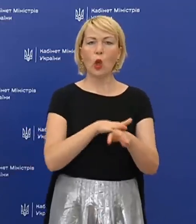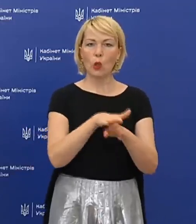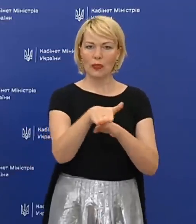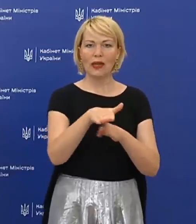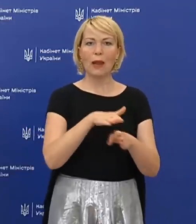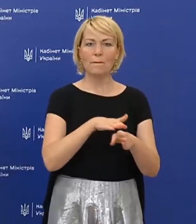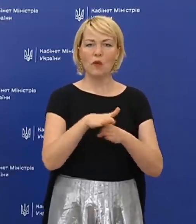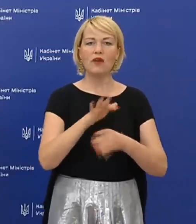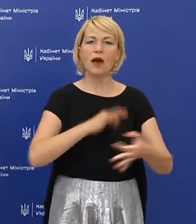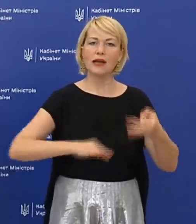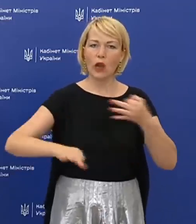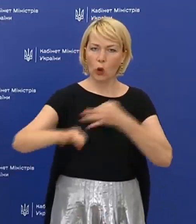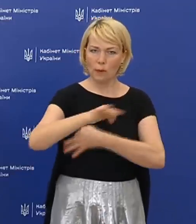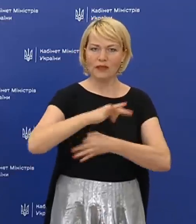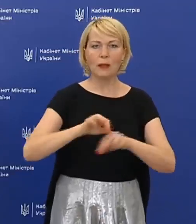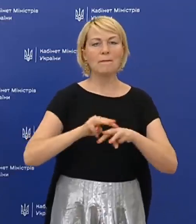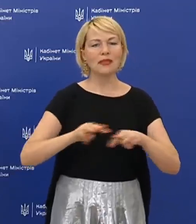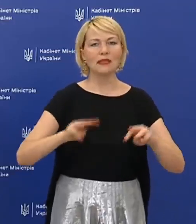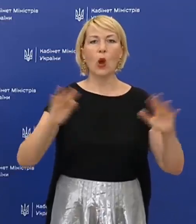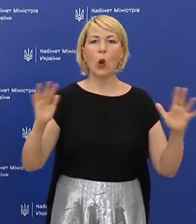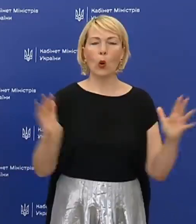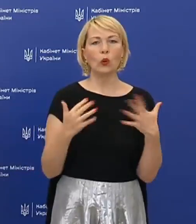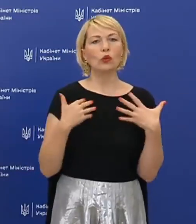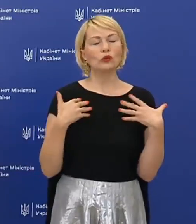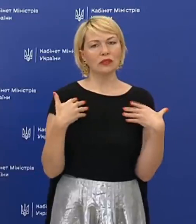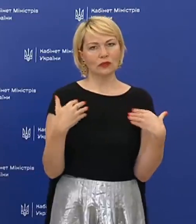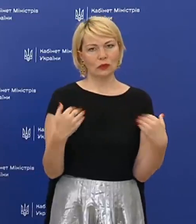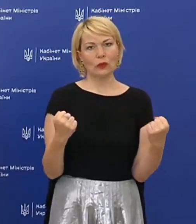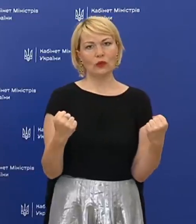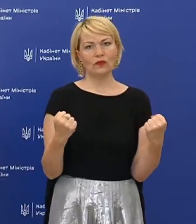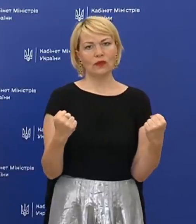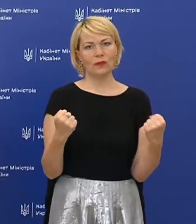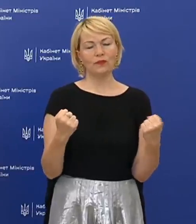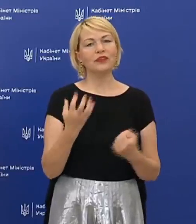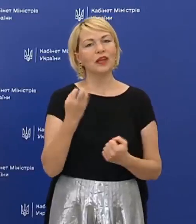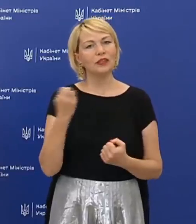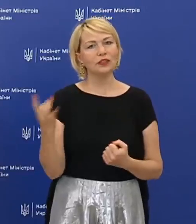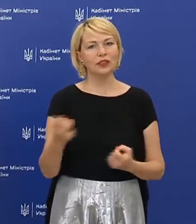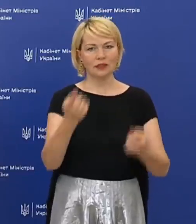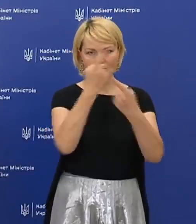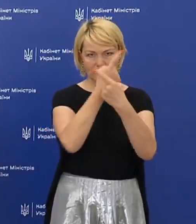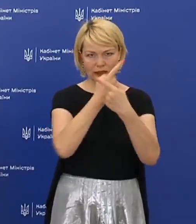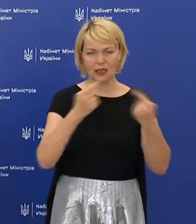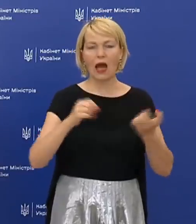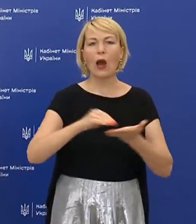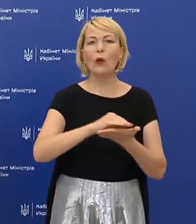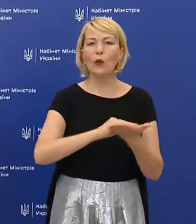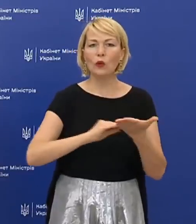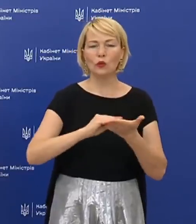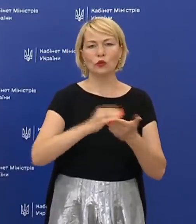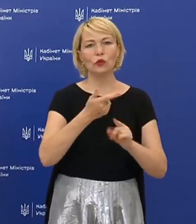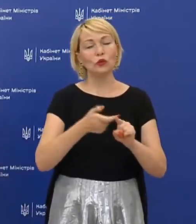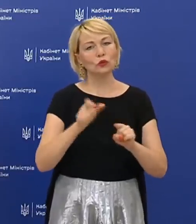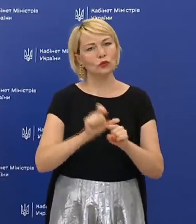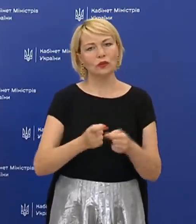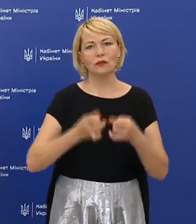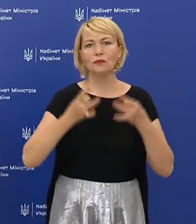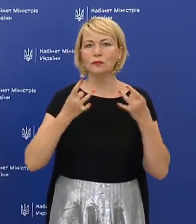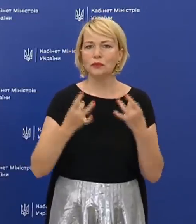дотримувалися рекомендацій Міністерства охорони здоров'я. Ще раз наголошую, що це дуже